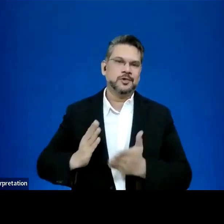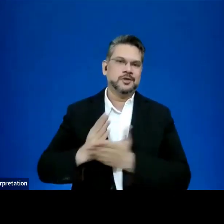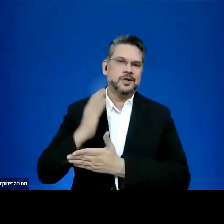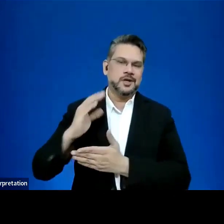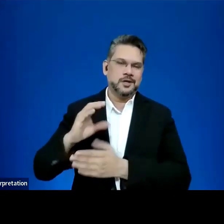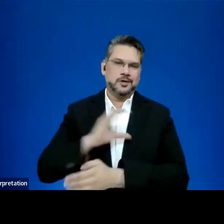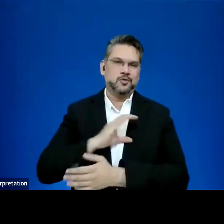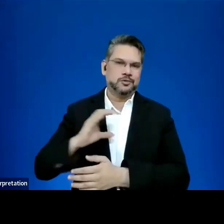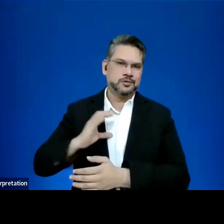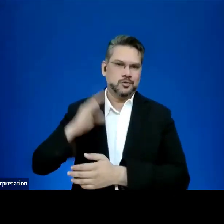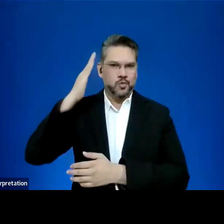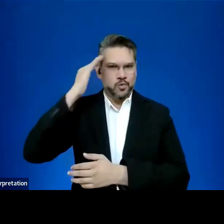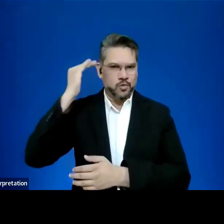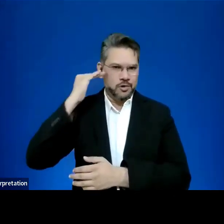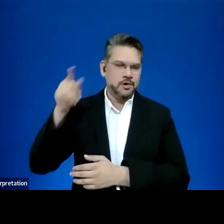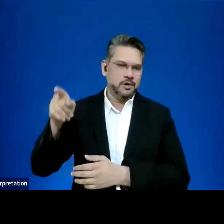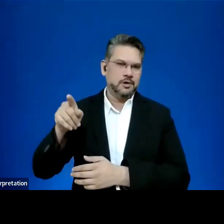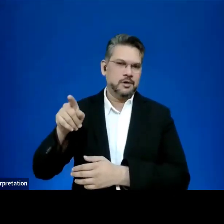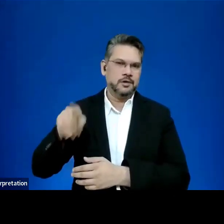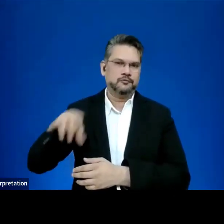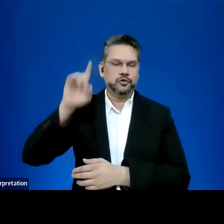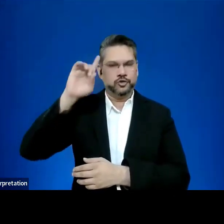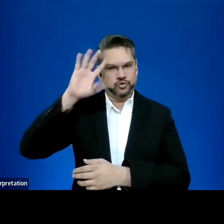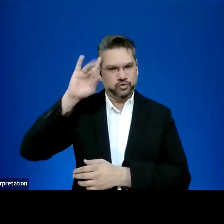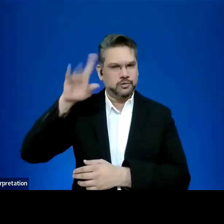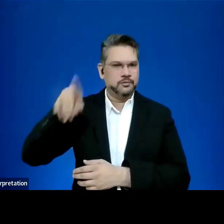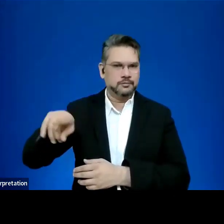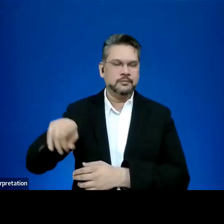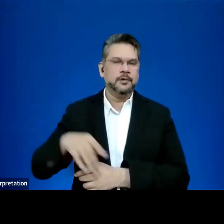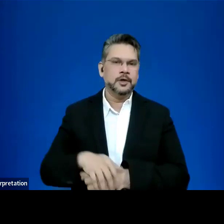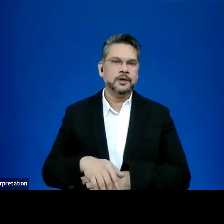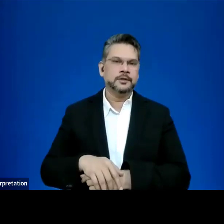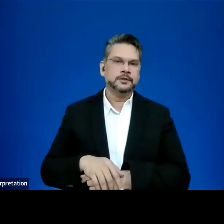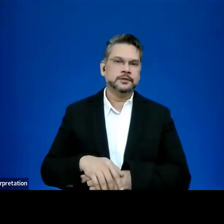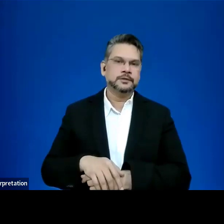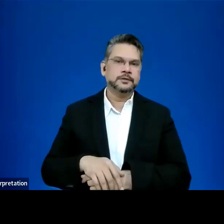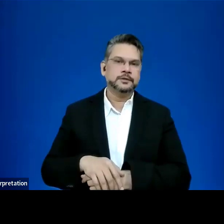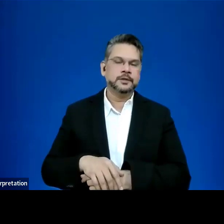主持我们这 TCI 的工作坊，